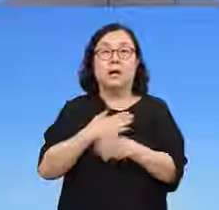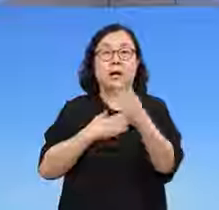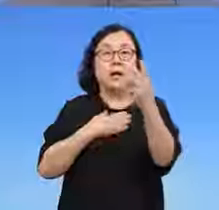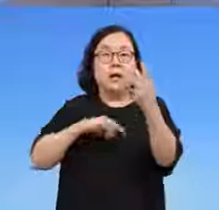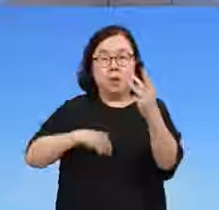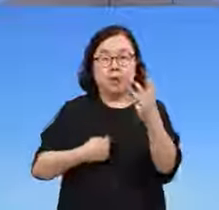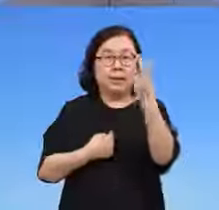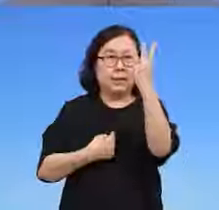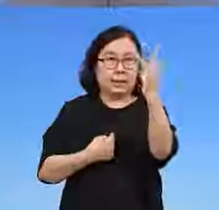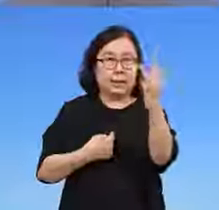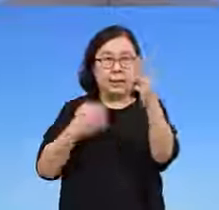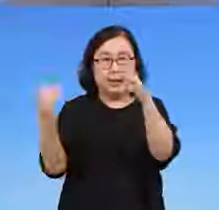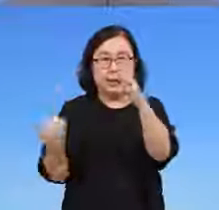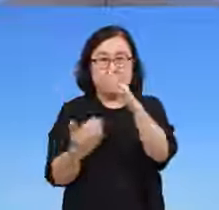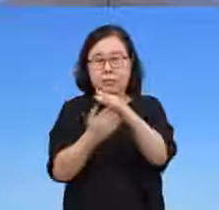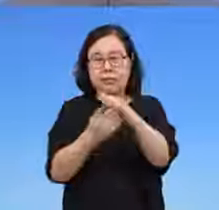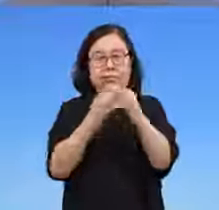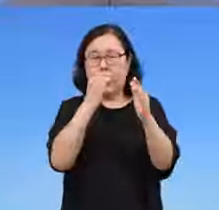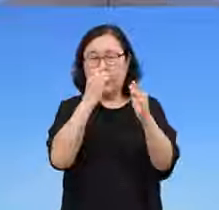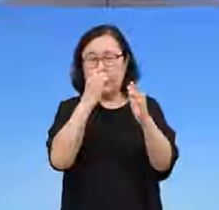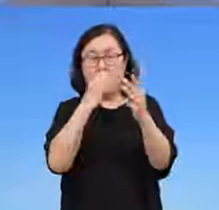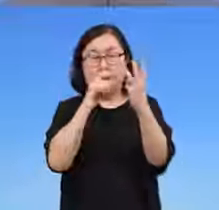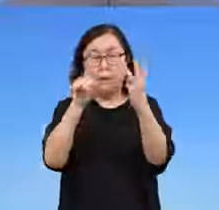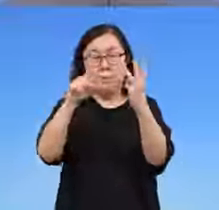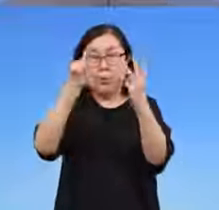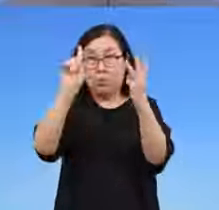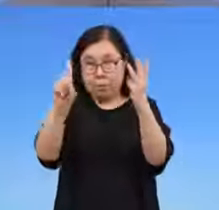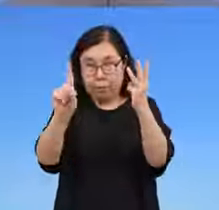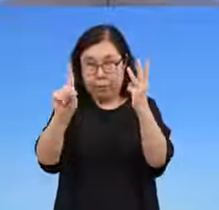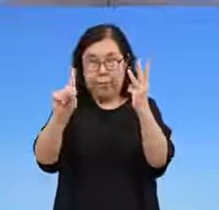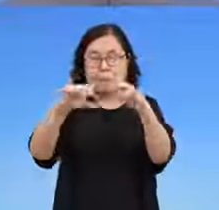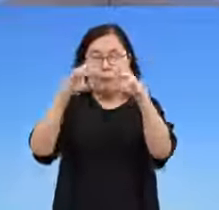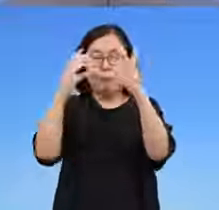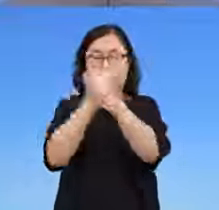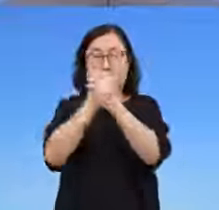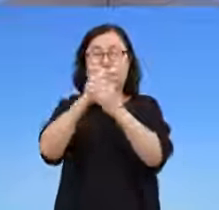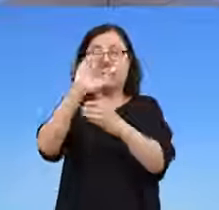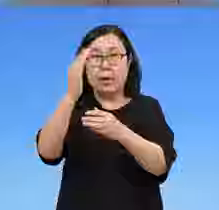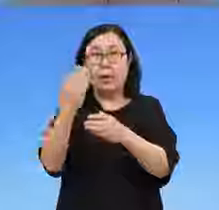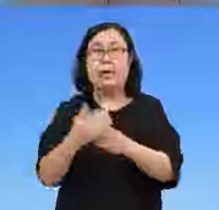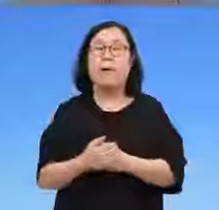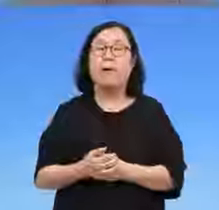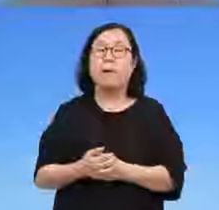3가지 이룬다고 완성되는 게 아닙니다. 3+1이 돼야 이루어진다는 겁니다.